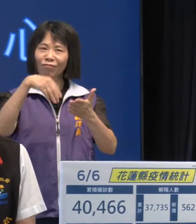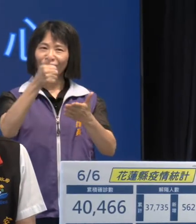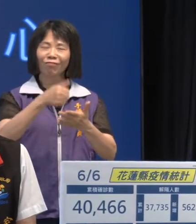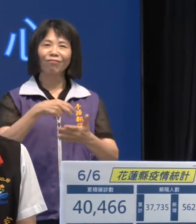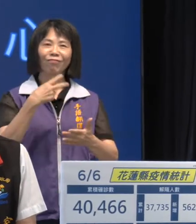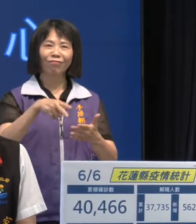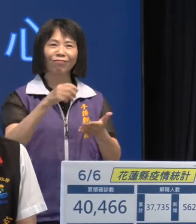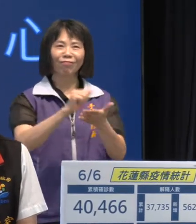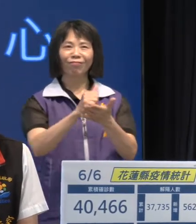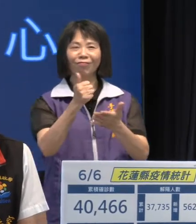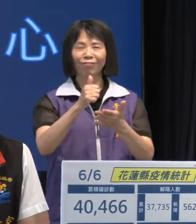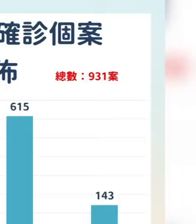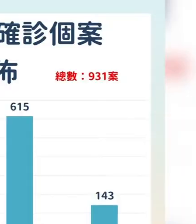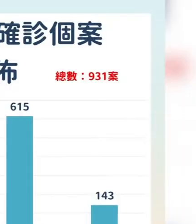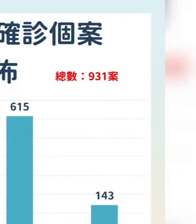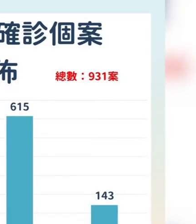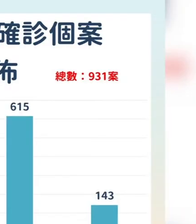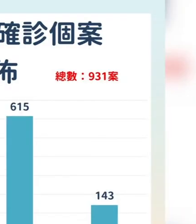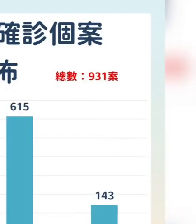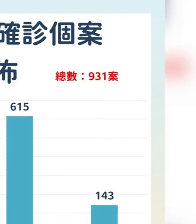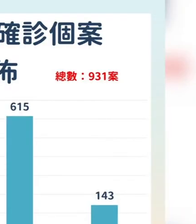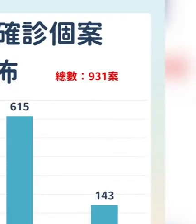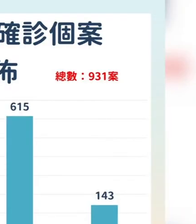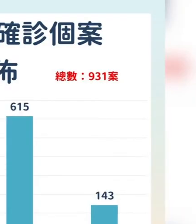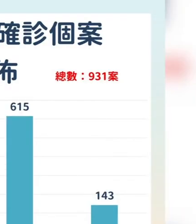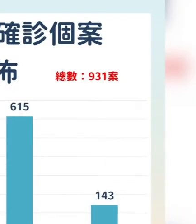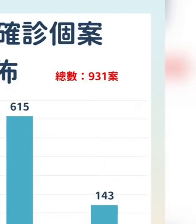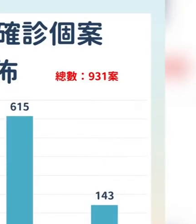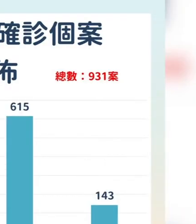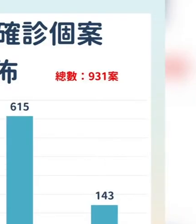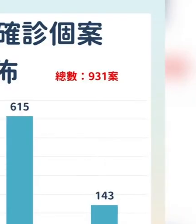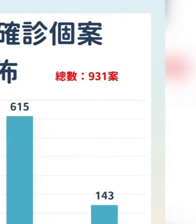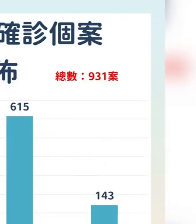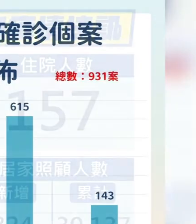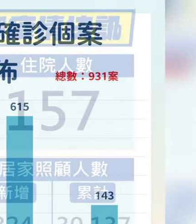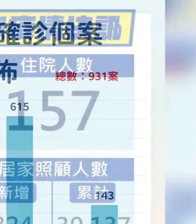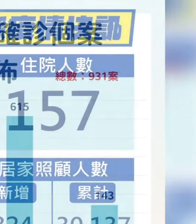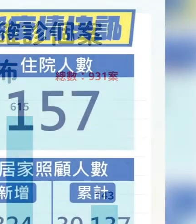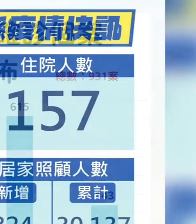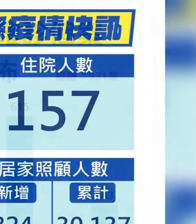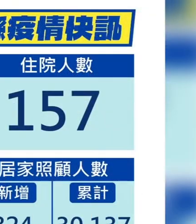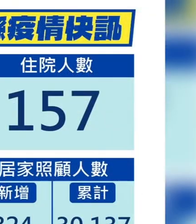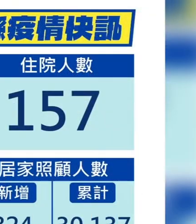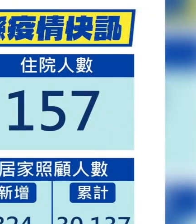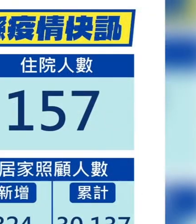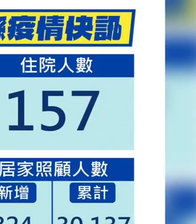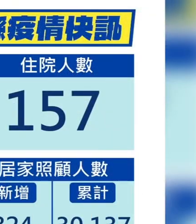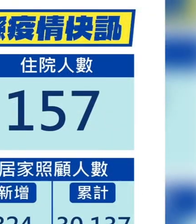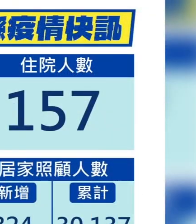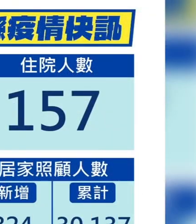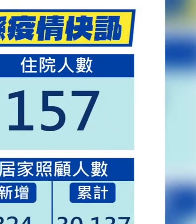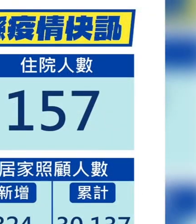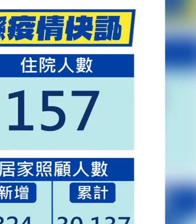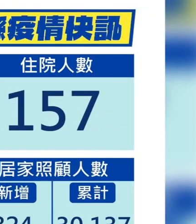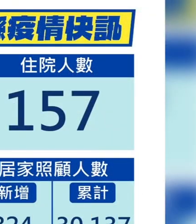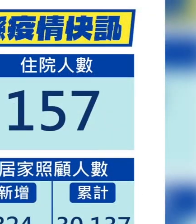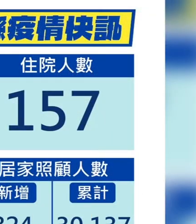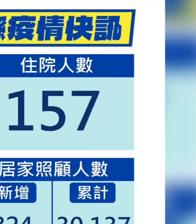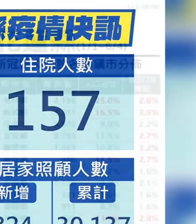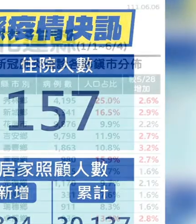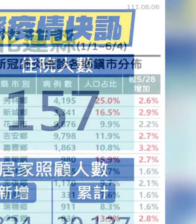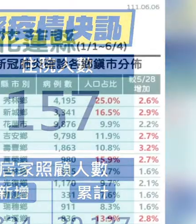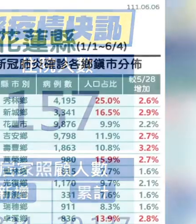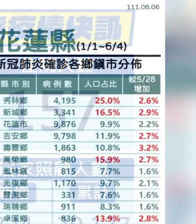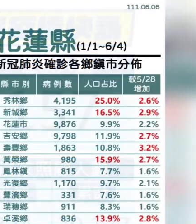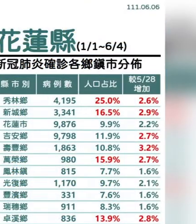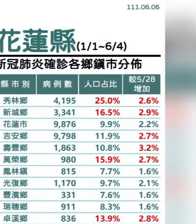孩子占了173人，从比例中看似有逐步走向趋缓。而在全县13乡镇市中，从今年1月起至今，染